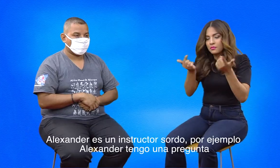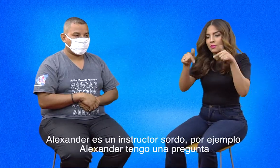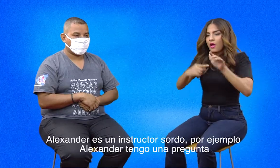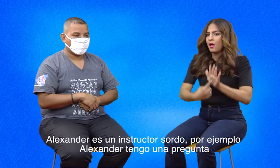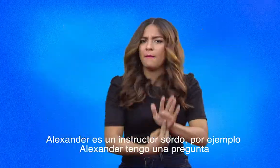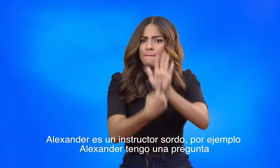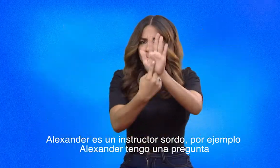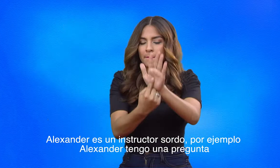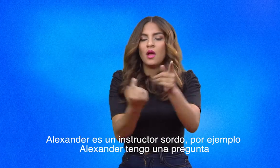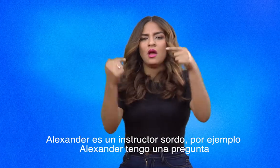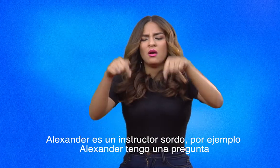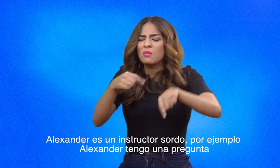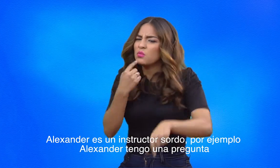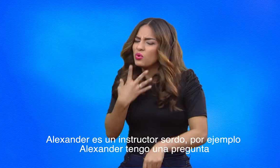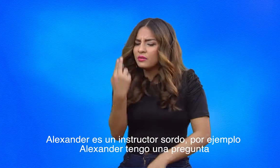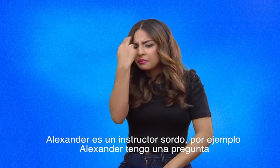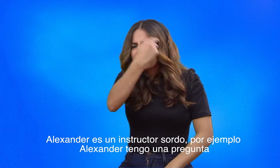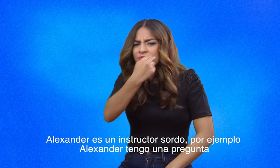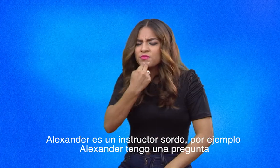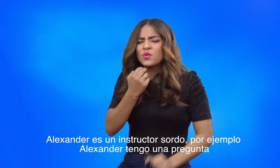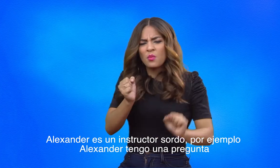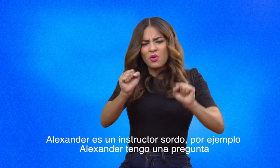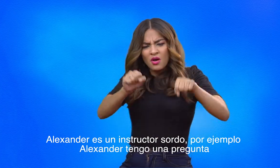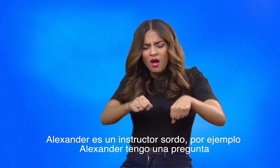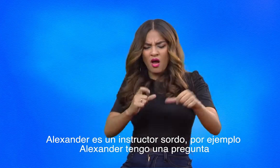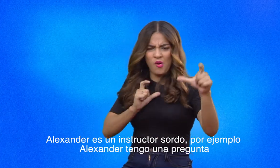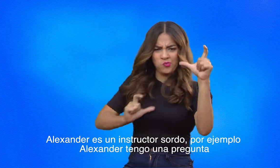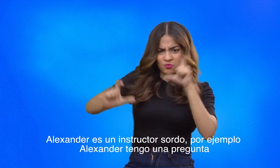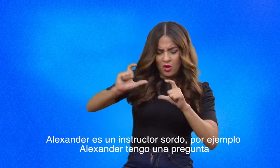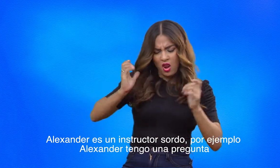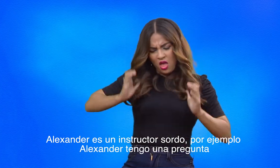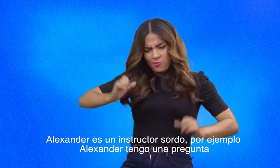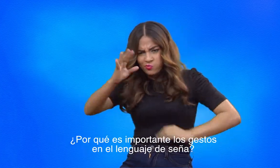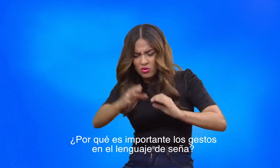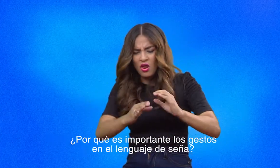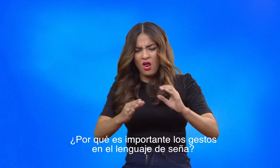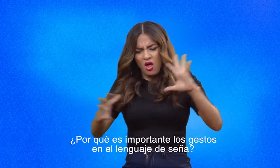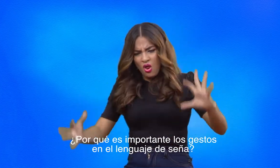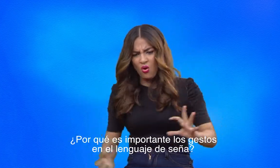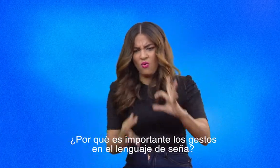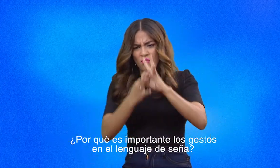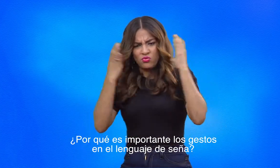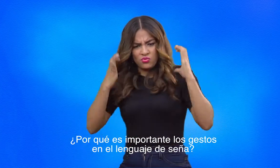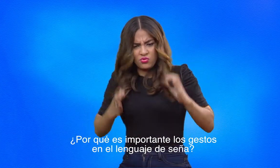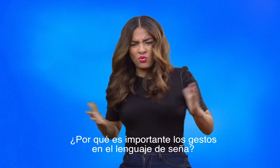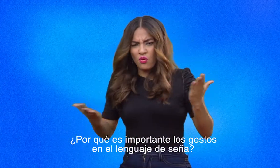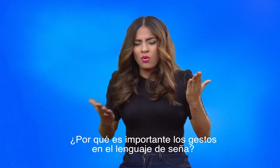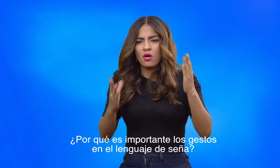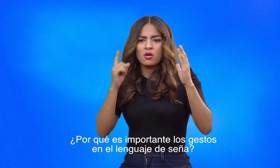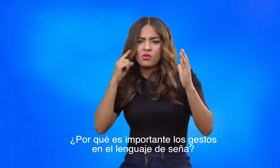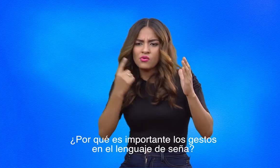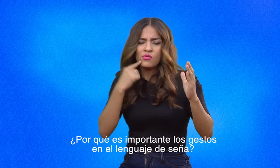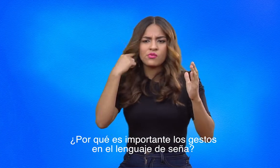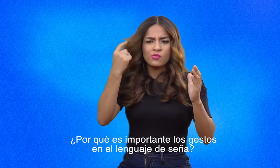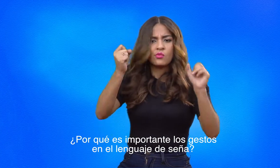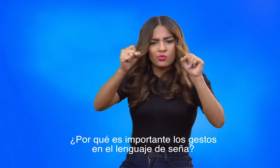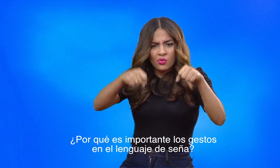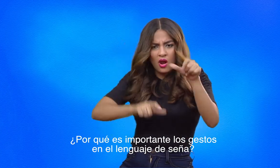Alexander es un instructor sordo. Por ejemplo, Alexander, te tengo una pregunta. ¿Por qué es importante los gestos en el lenguaje